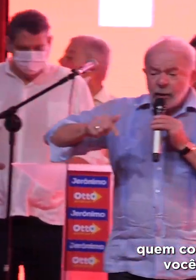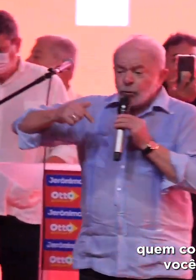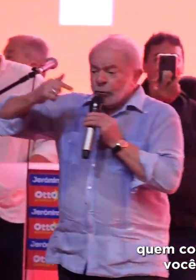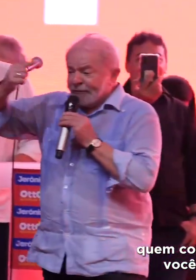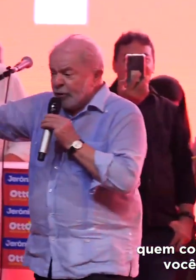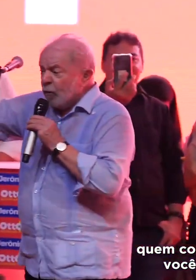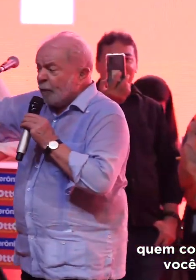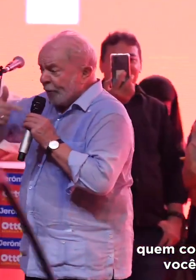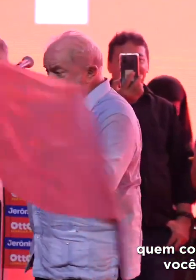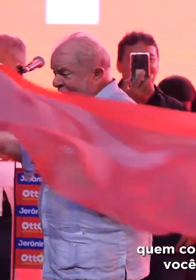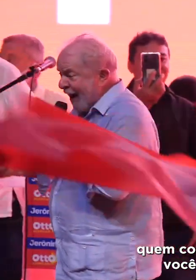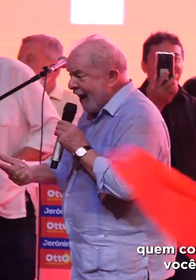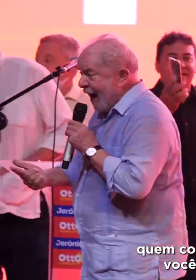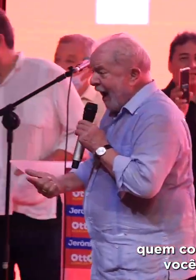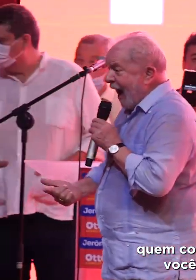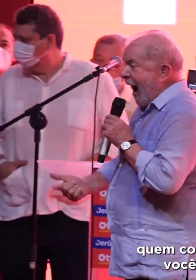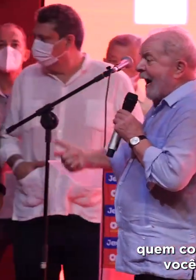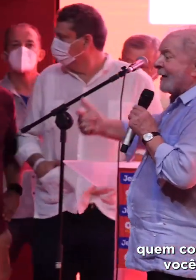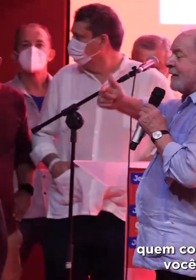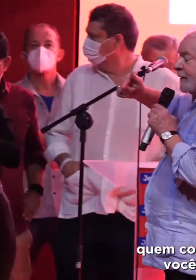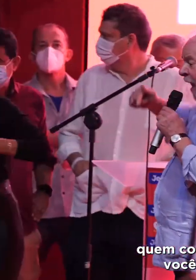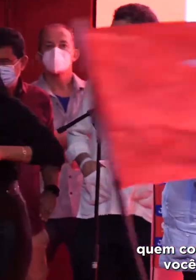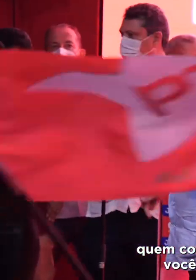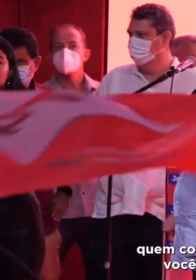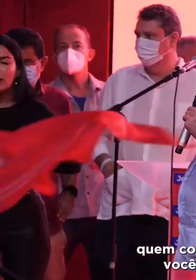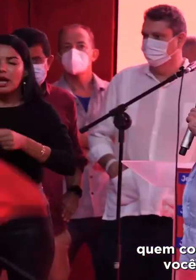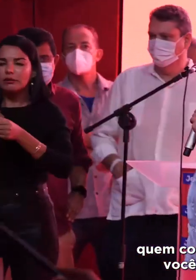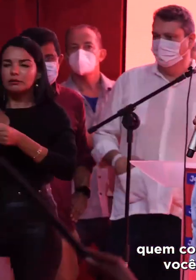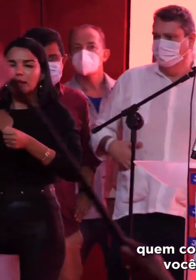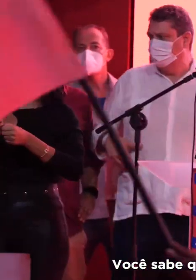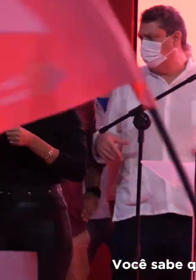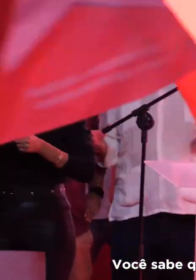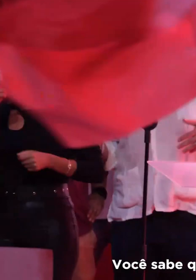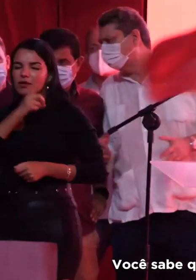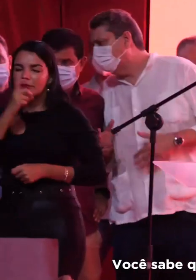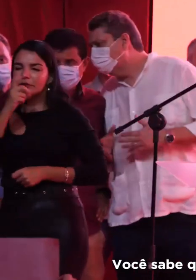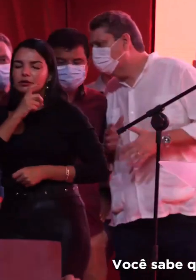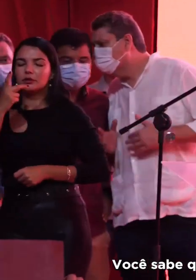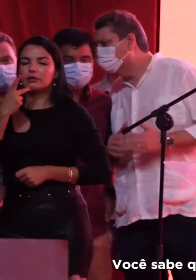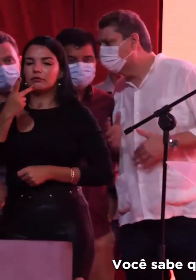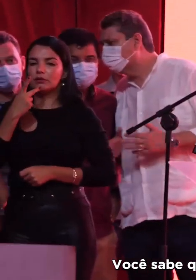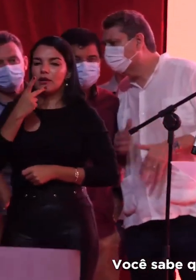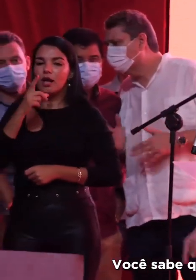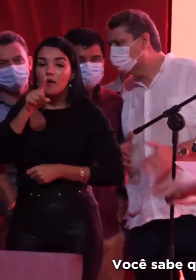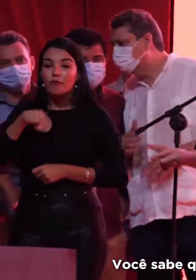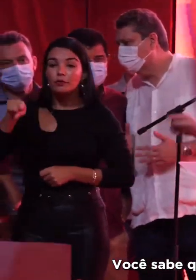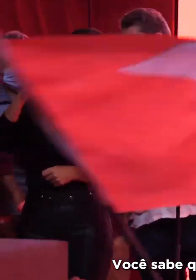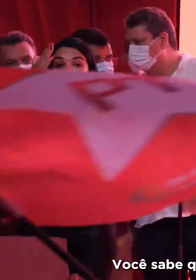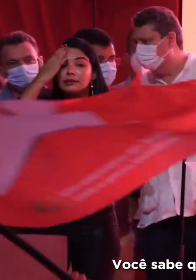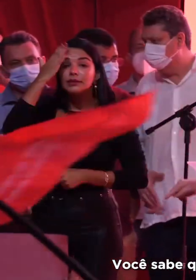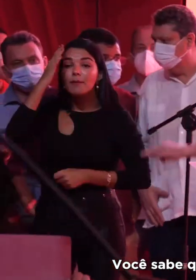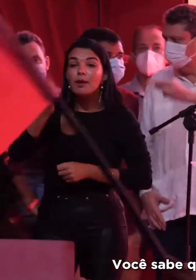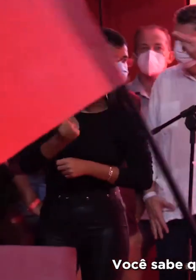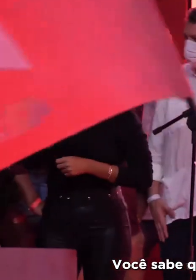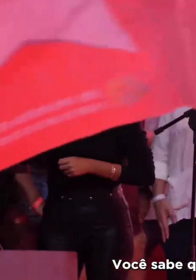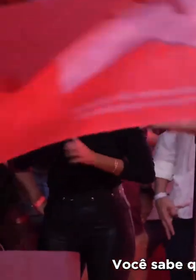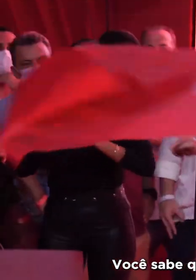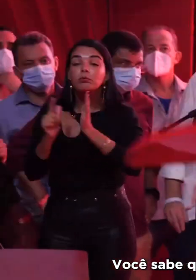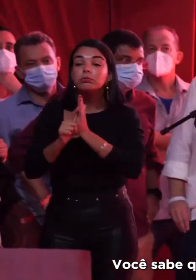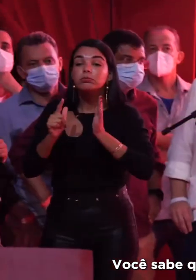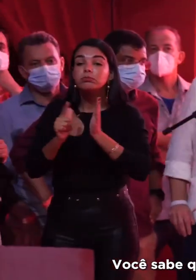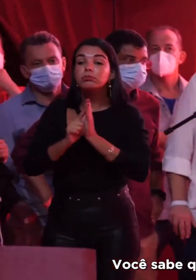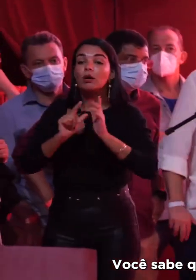quem induziu você a acreditar numa mentira. E você sabe qual foi o papel